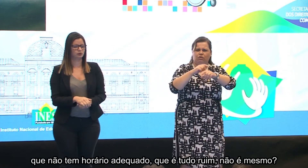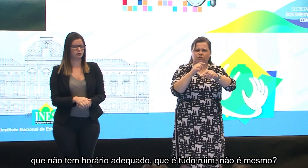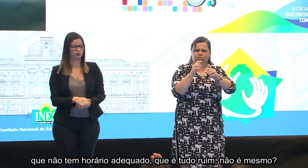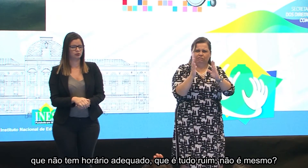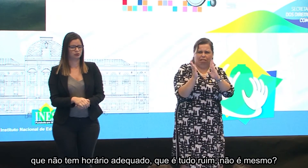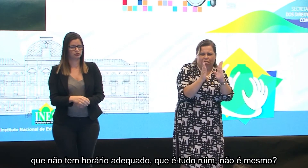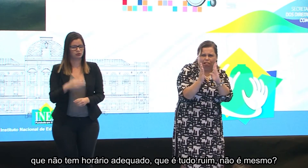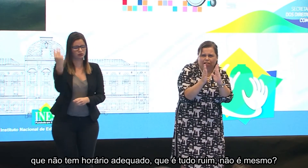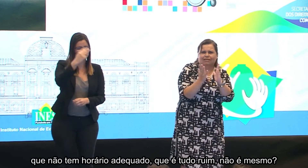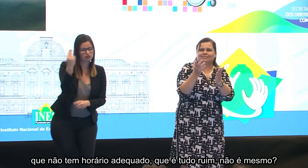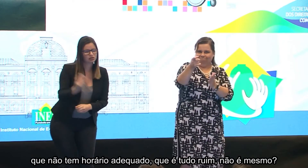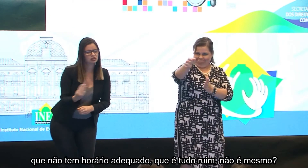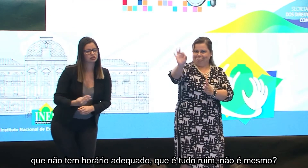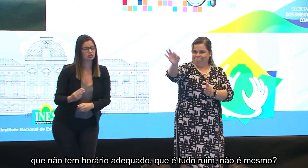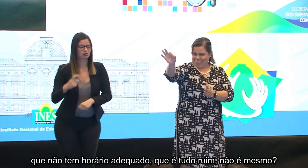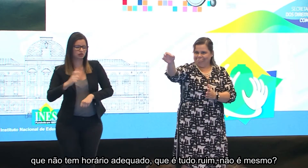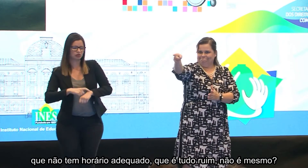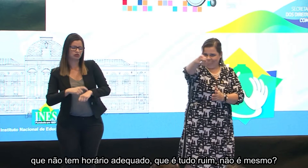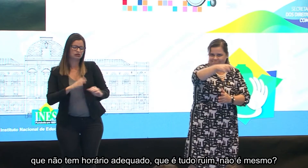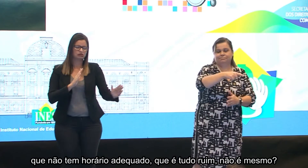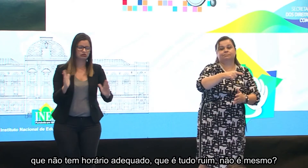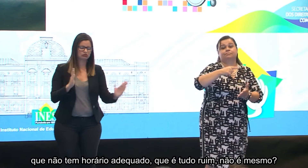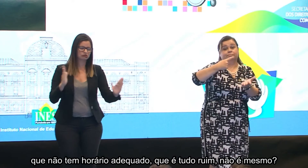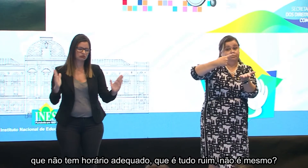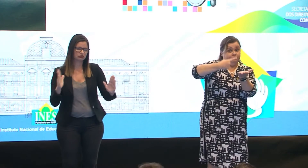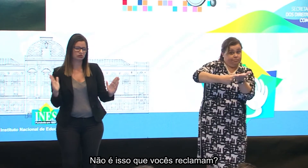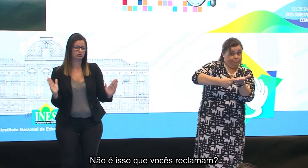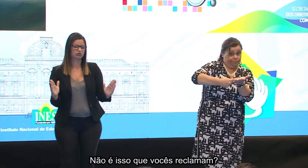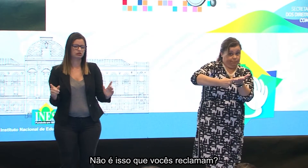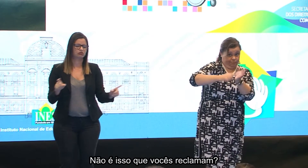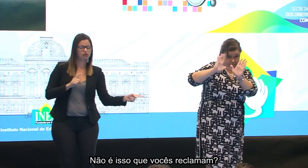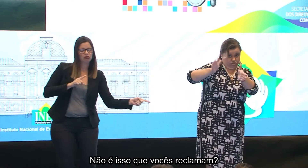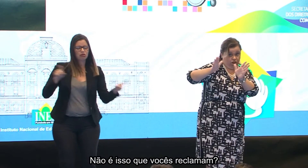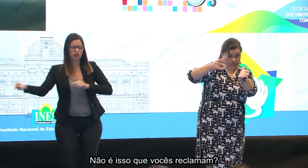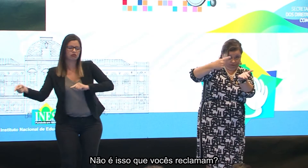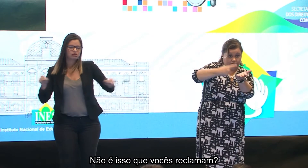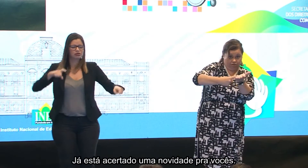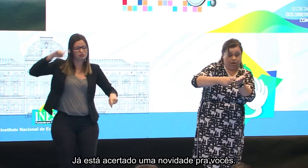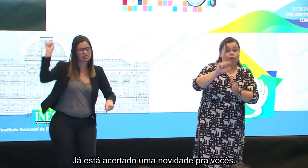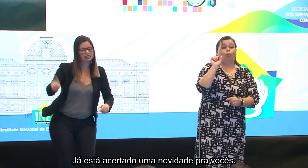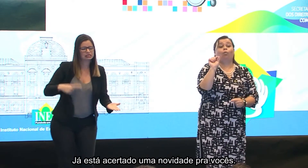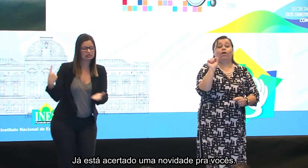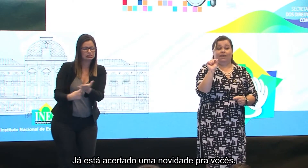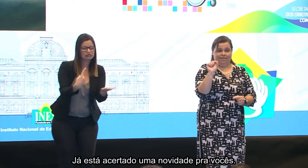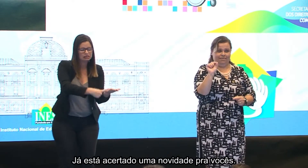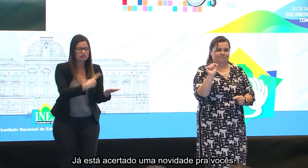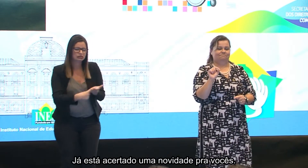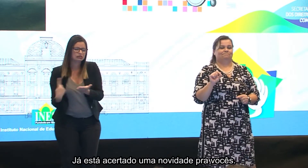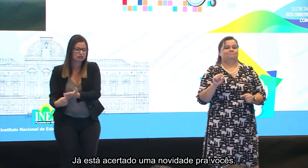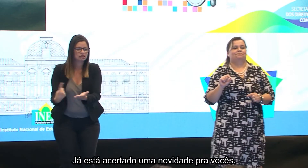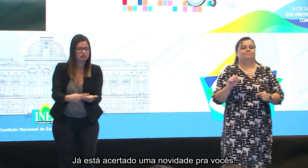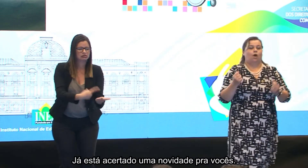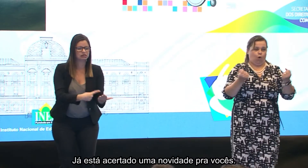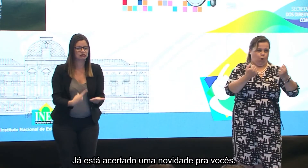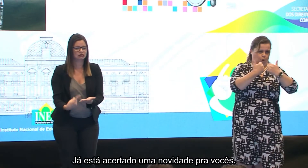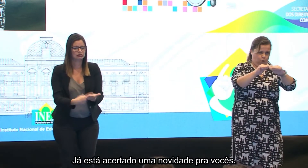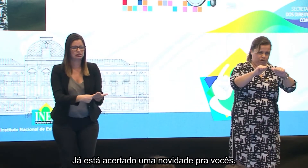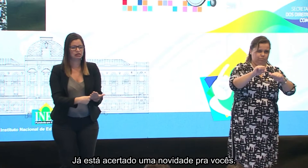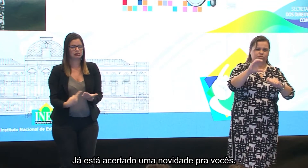tem horário adequado, que é tudo ruim, não é mesmo? Não é isso que vocês reclamam? Então já está acertado uma novidade para